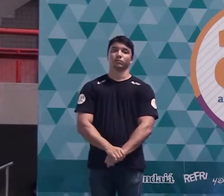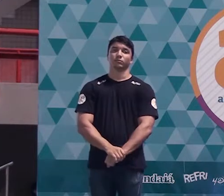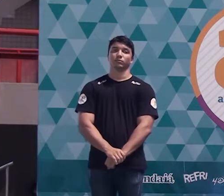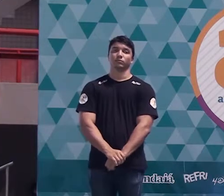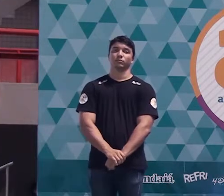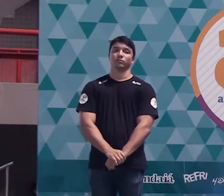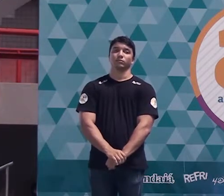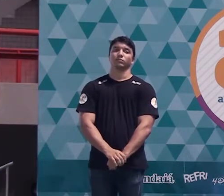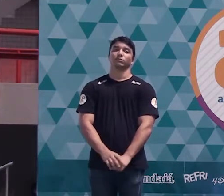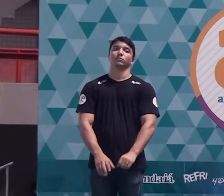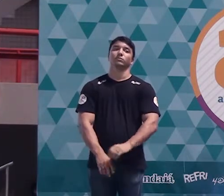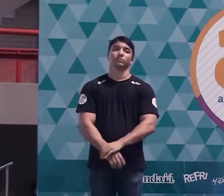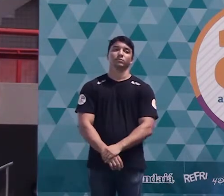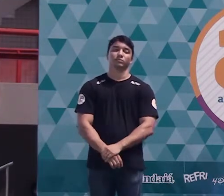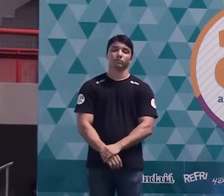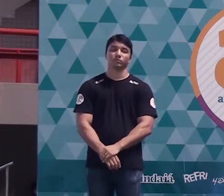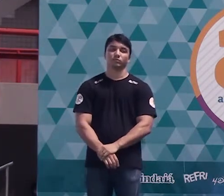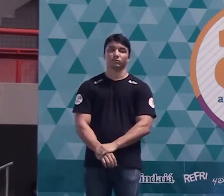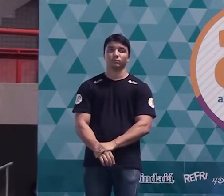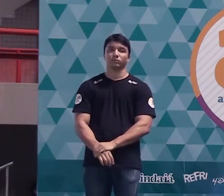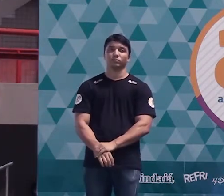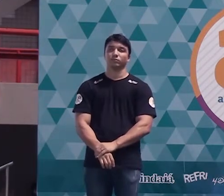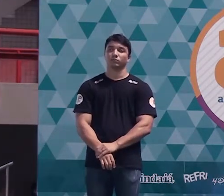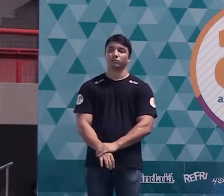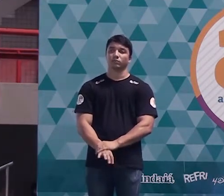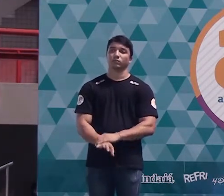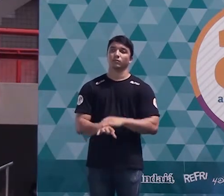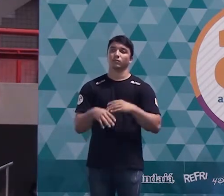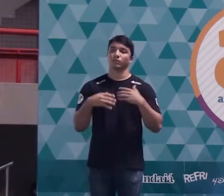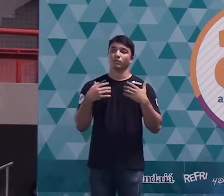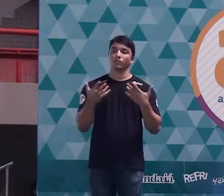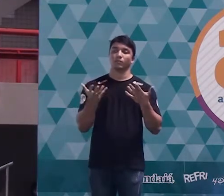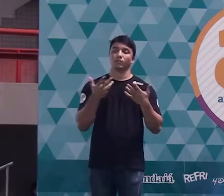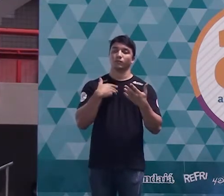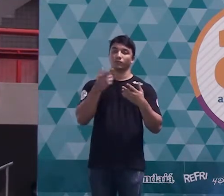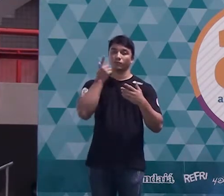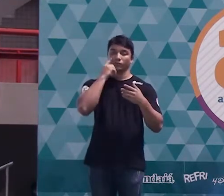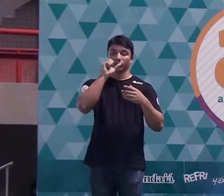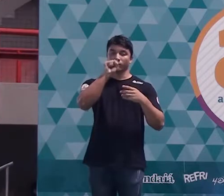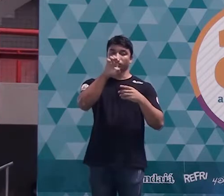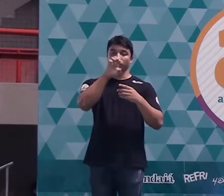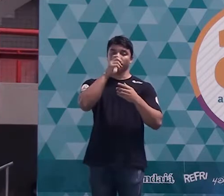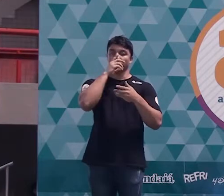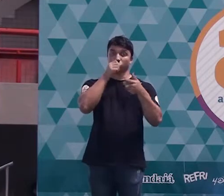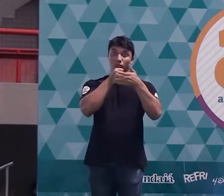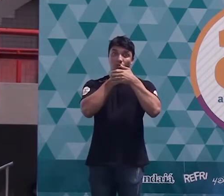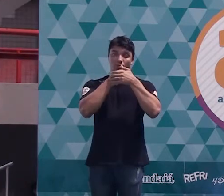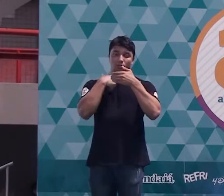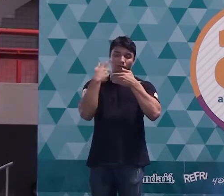forem fazer as unhas agora. Faz-se unhas. Bota o dedo em cima do si.